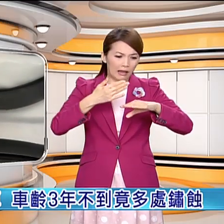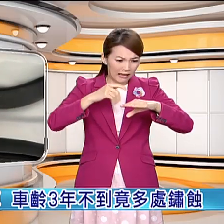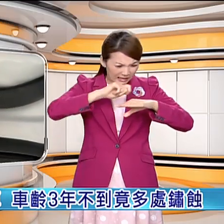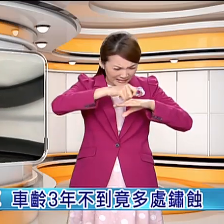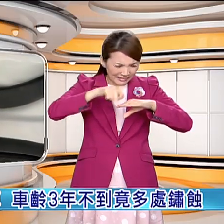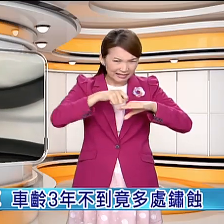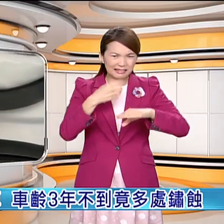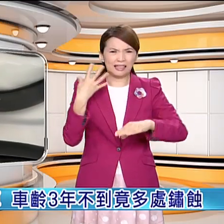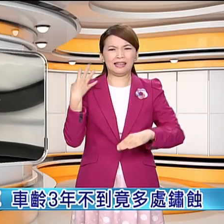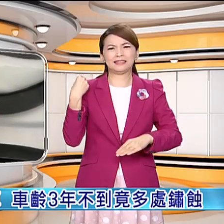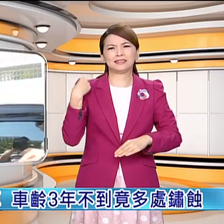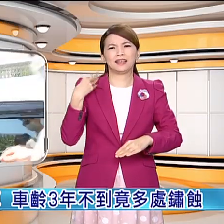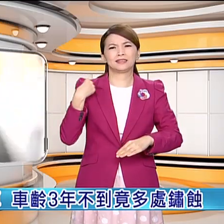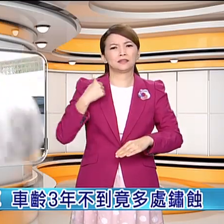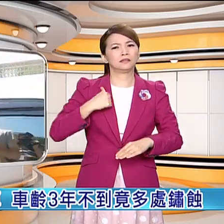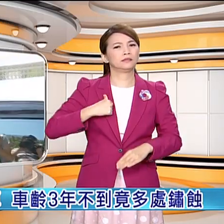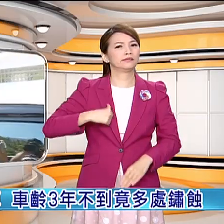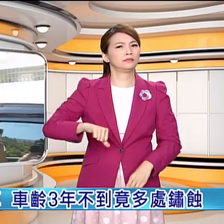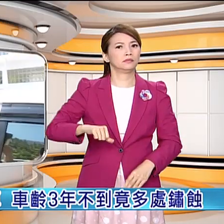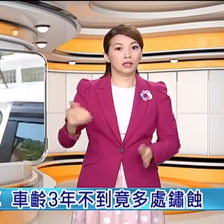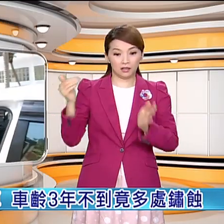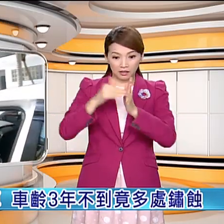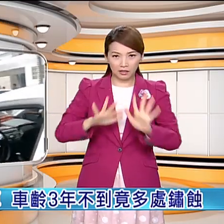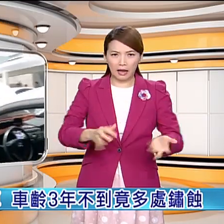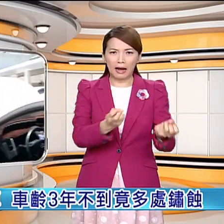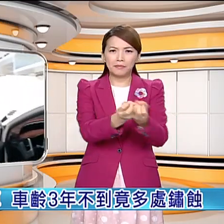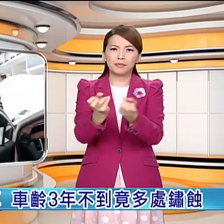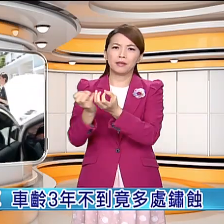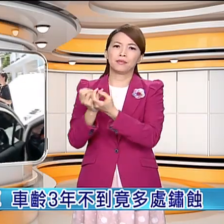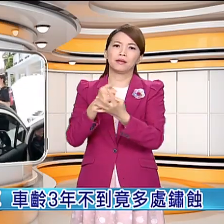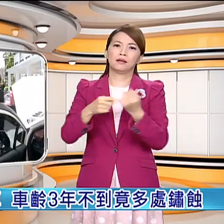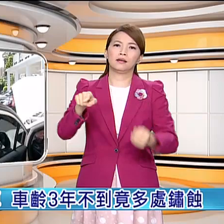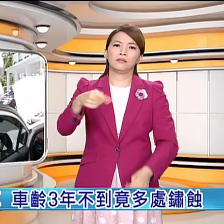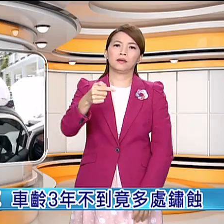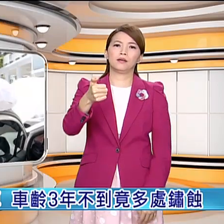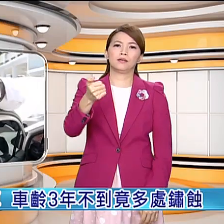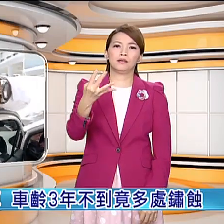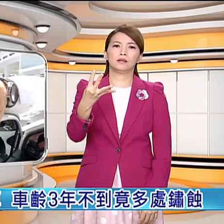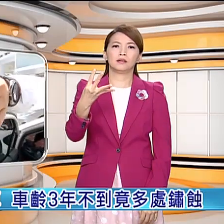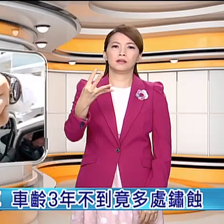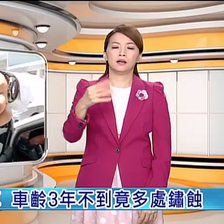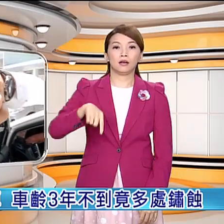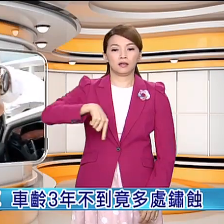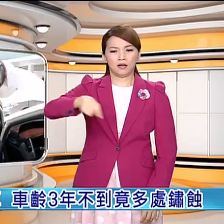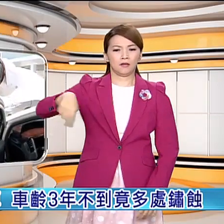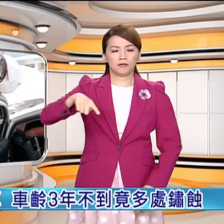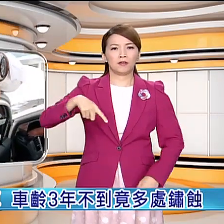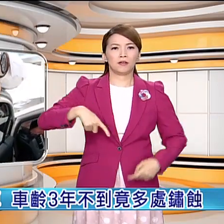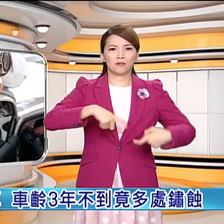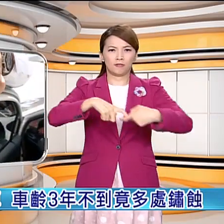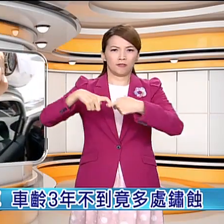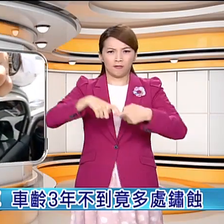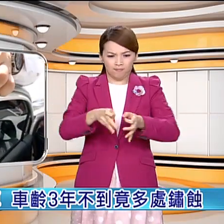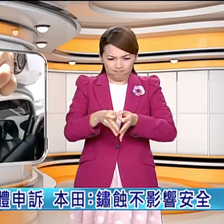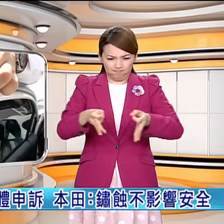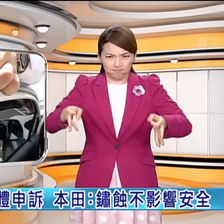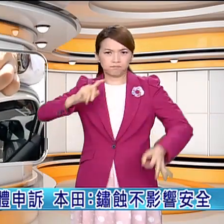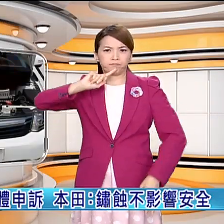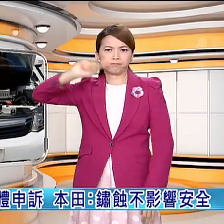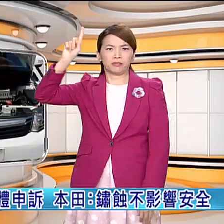后，锈蚀的状况还是不见改善。目前已经有154件的申诉案，受害车主